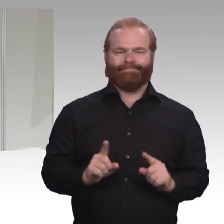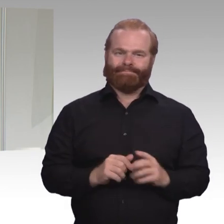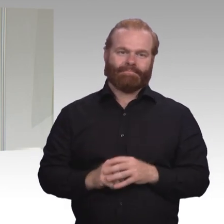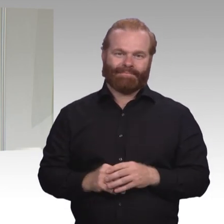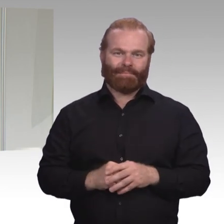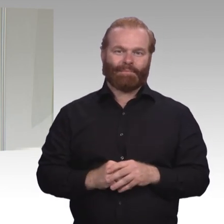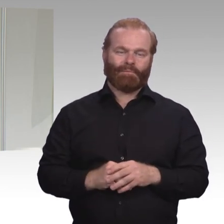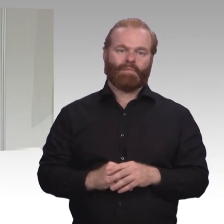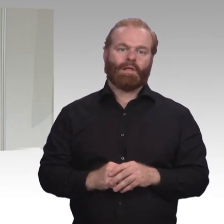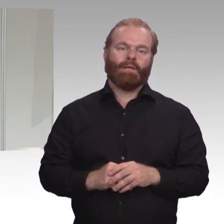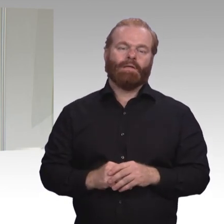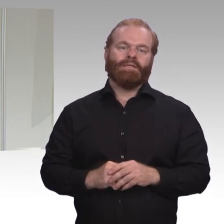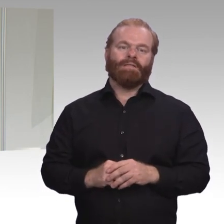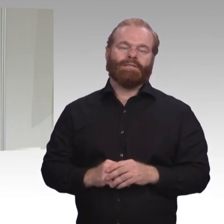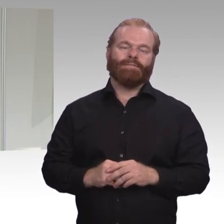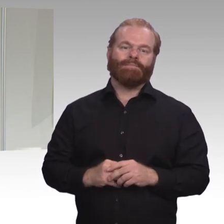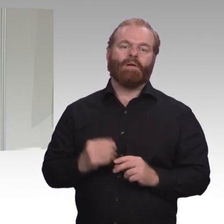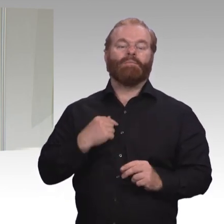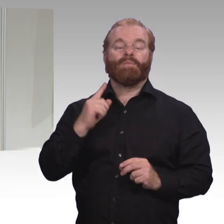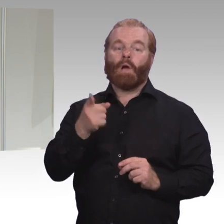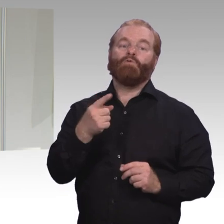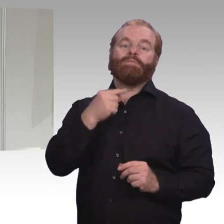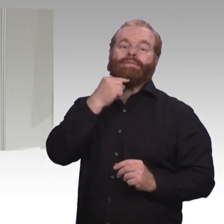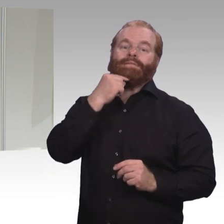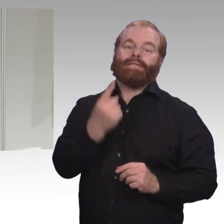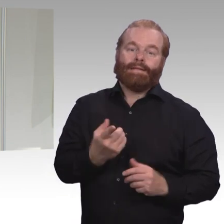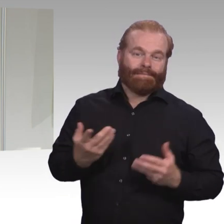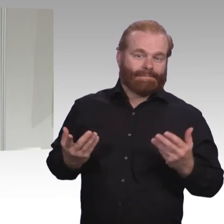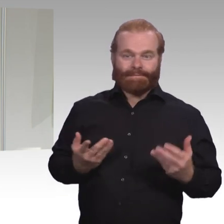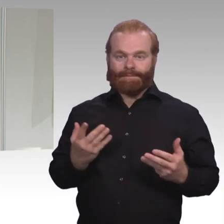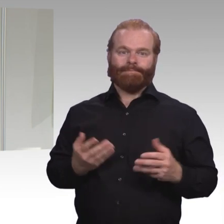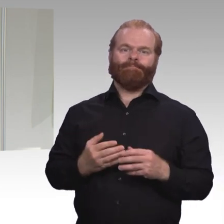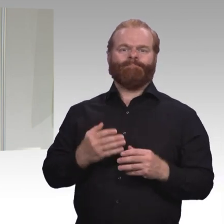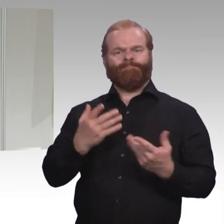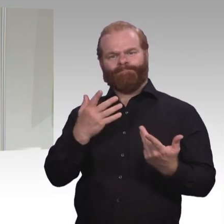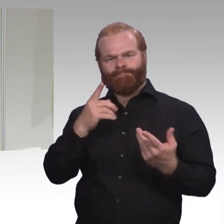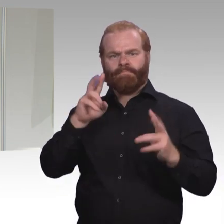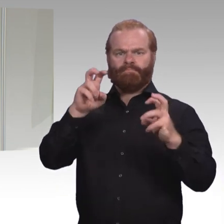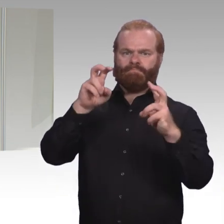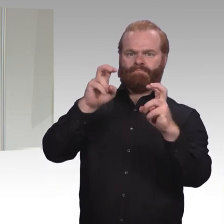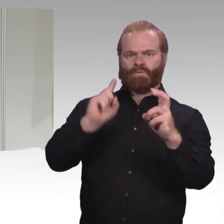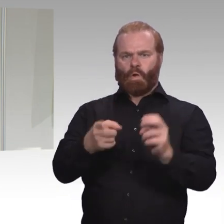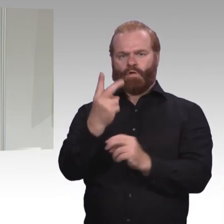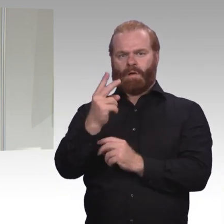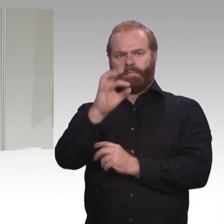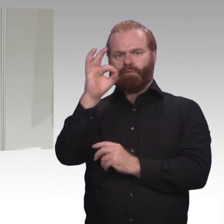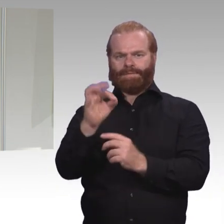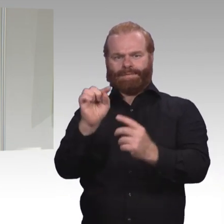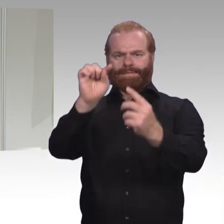an den Tanz um das goldene Kalb. Wir sollten besser über Fähigkeiten der Bundeswehr reden, die